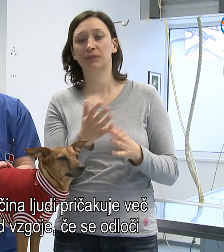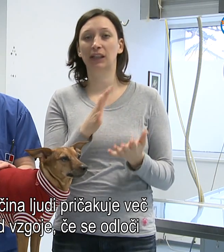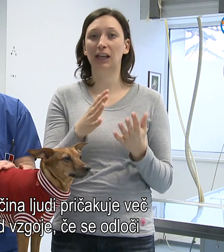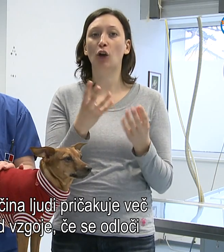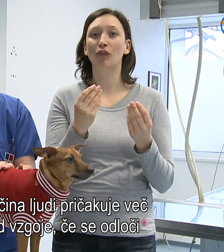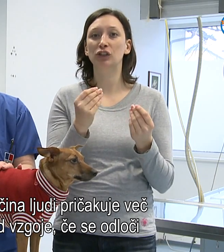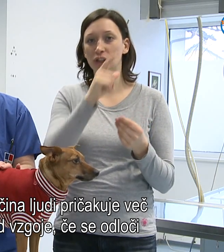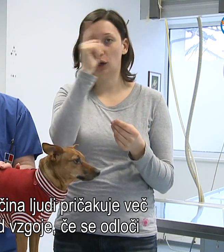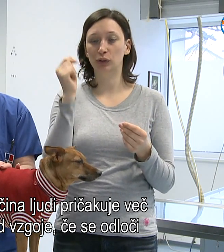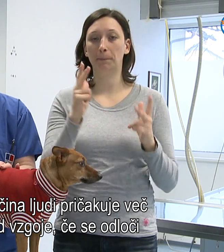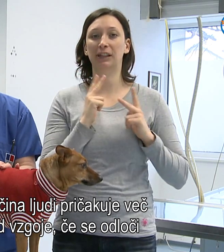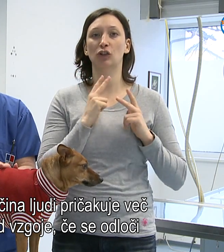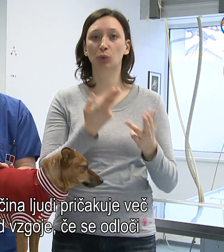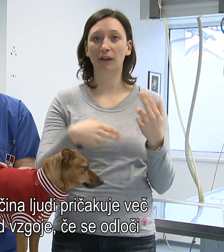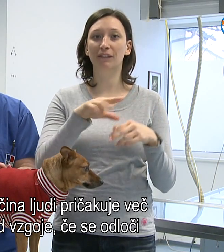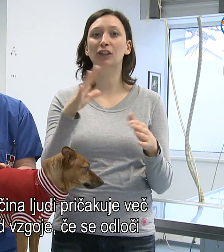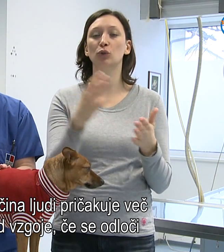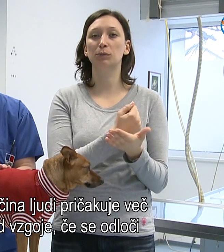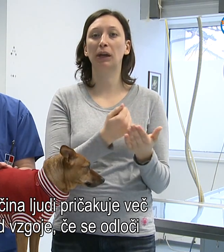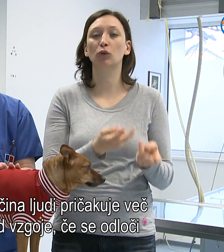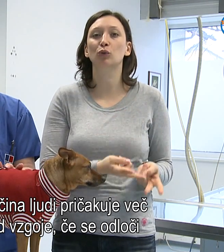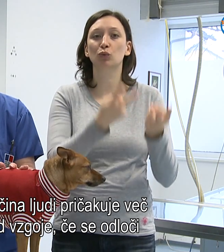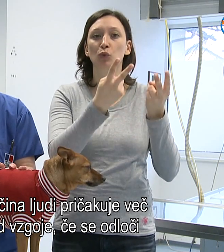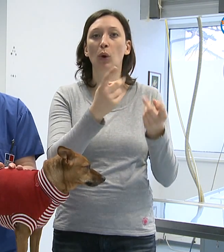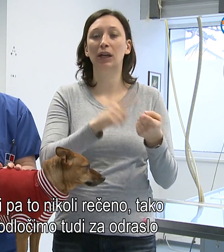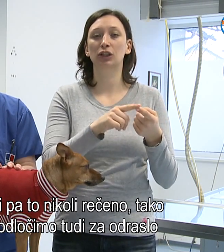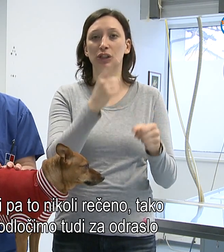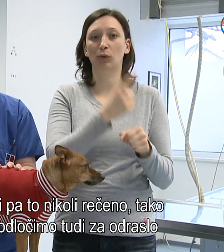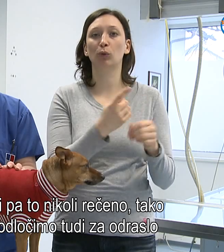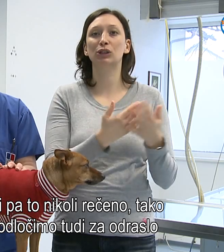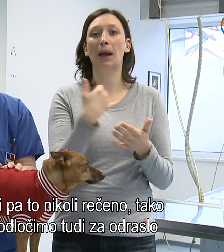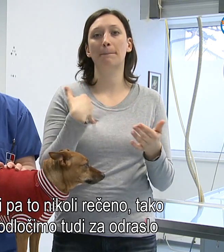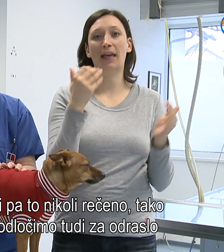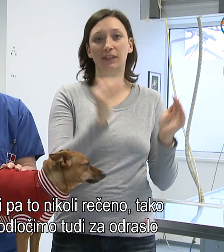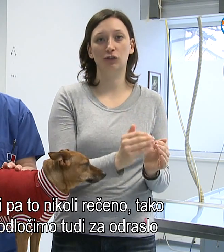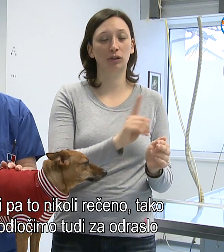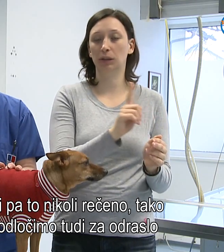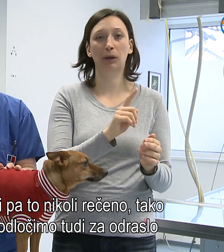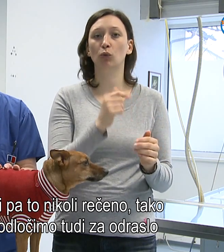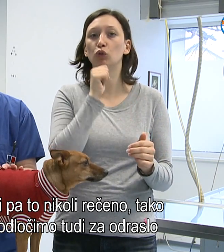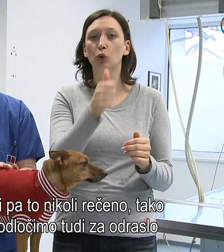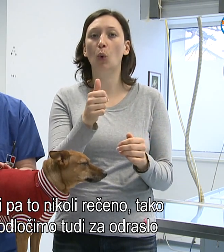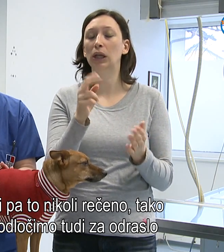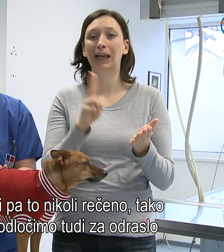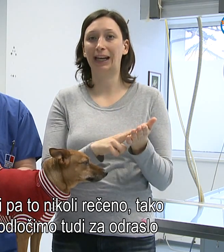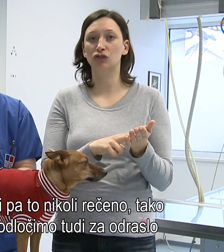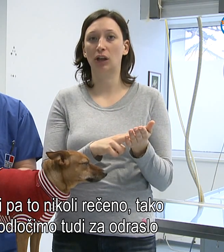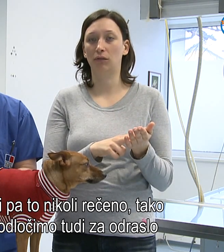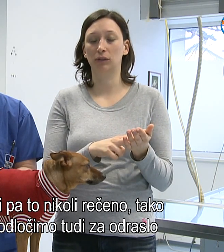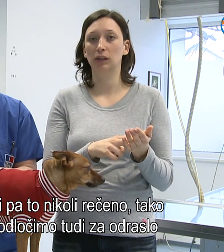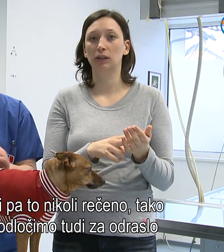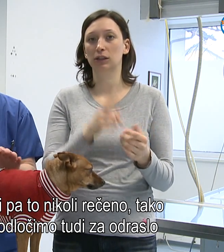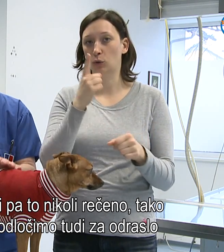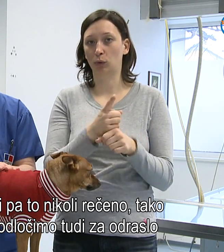Nekako večina ljudi pričakuje več uspeha od vzgoje, če se odloči za mladiča, ni pa to nikoli rečeno, tako da se